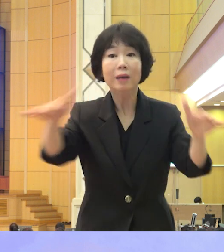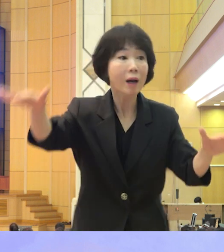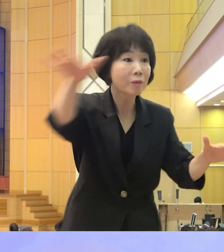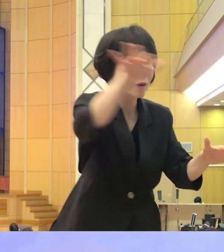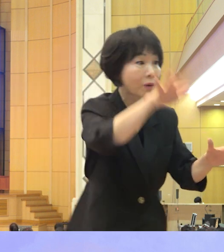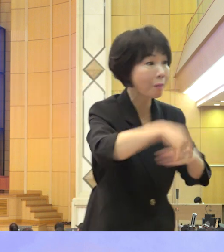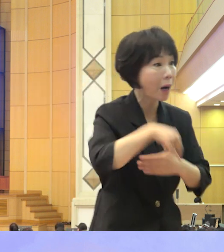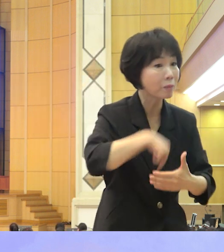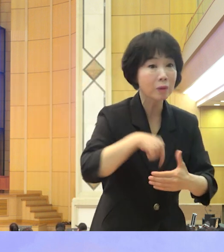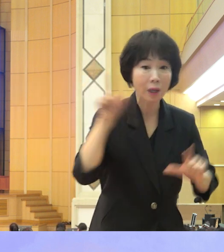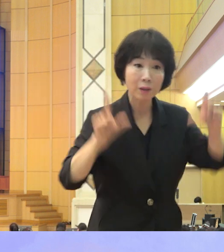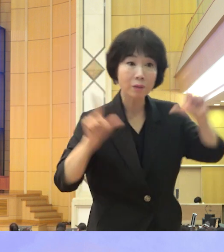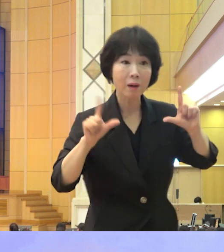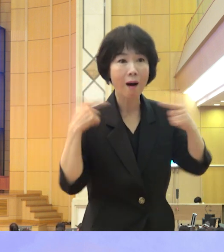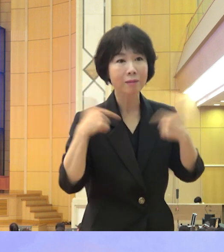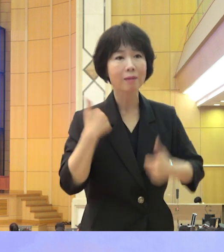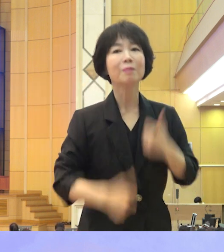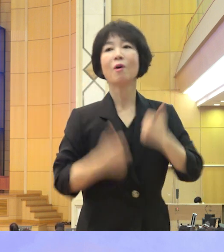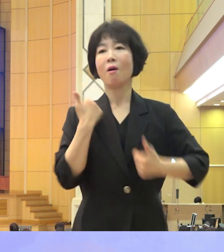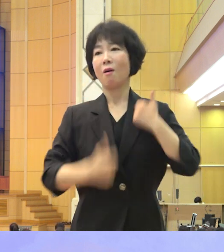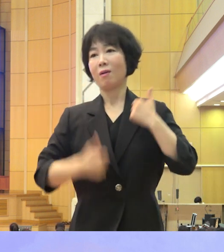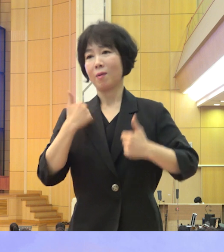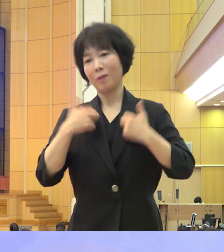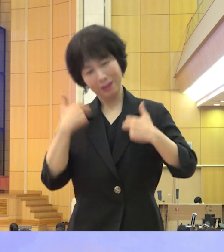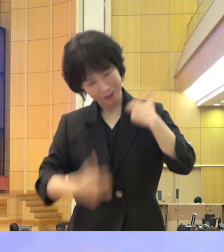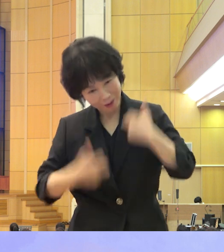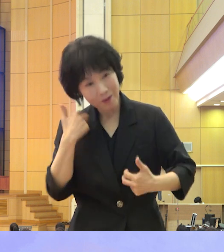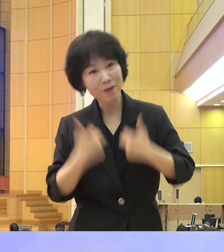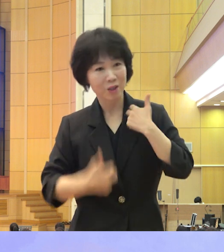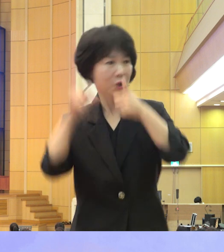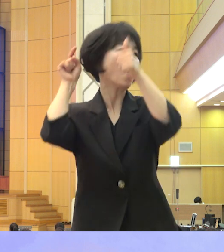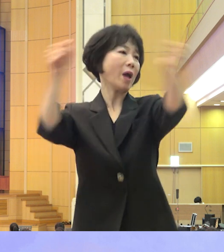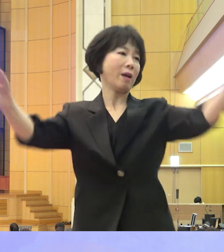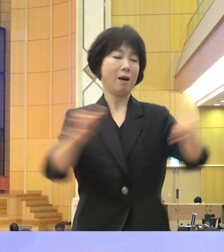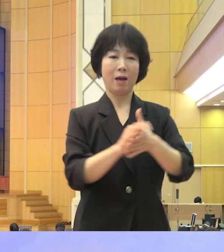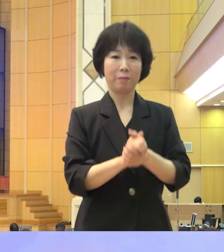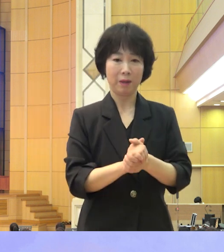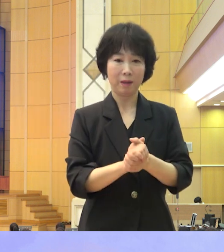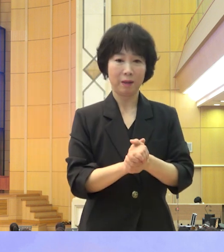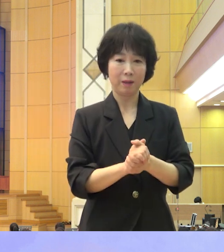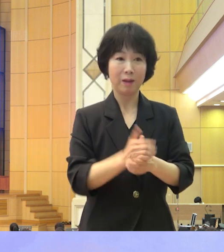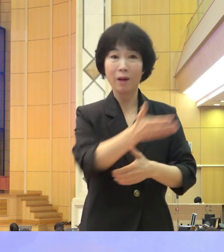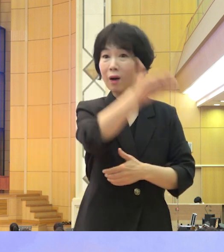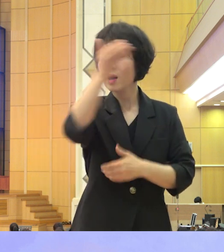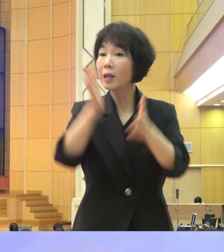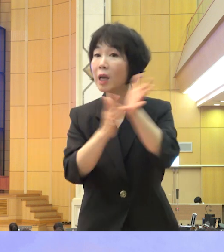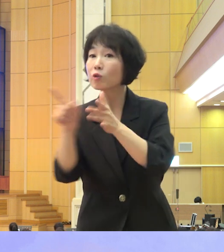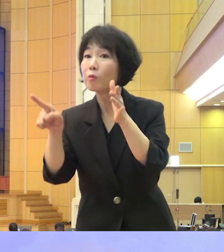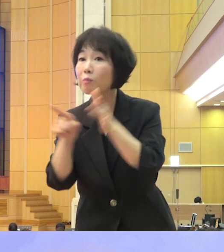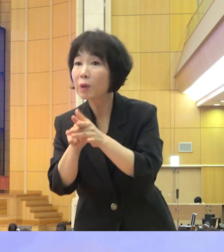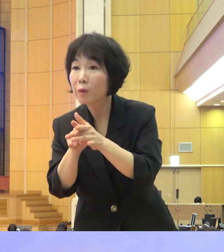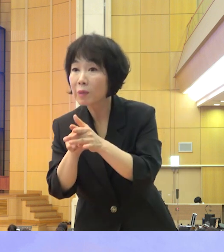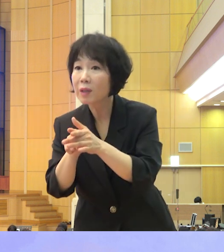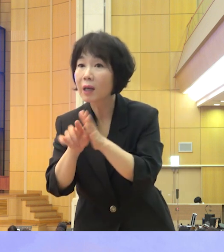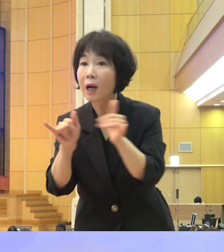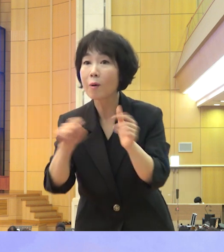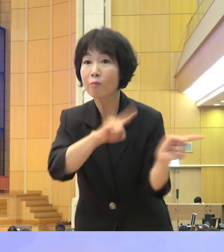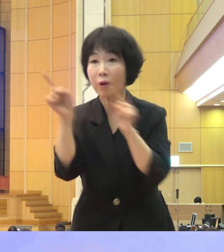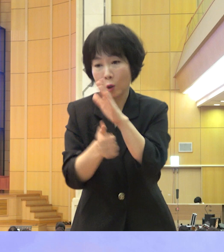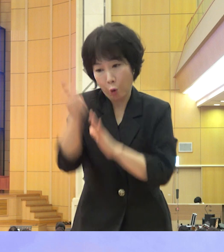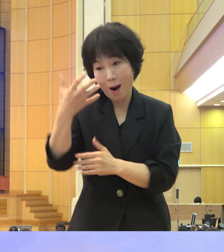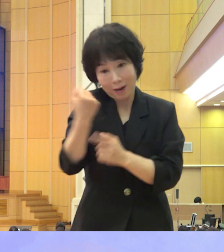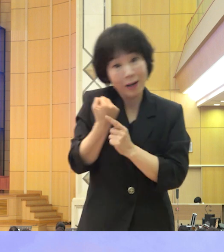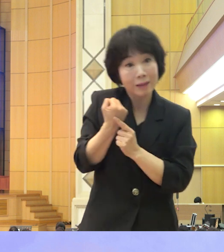신명기 33장 29절에 가보니까 너처럼 행복한 자가 누구냐 그랬어요. 예수 믿고 부활의